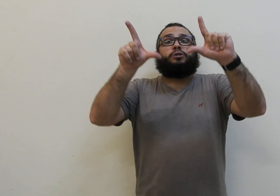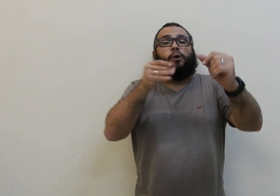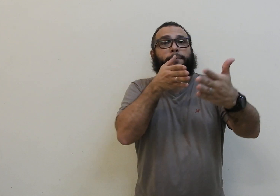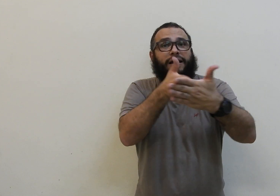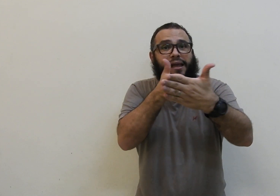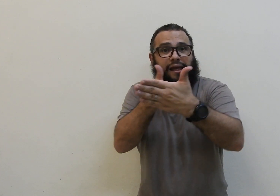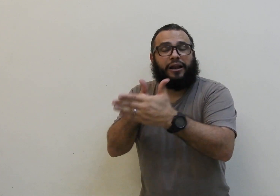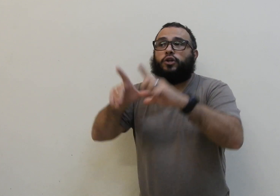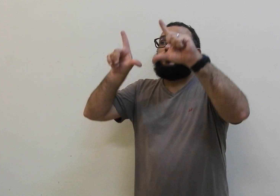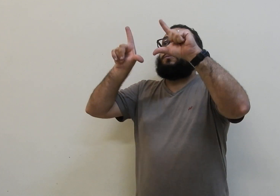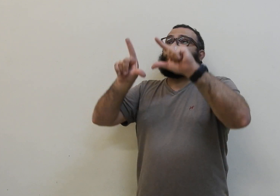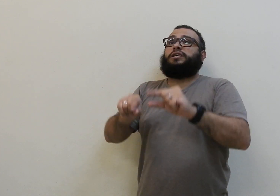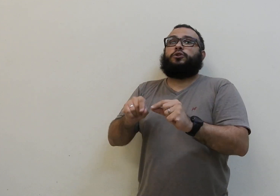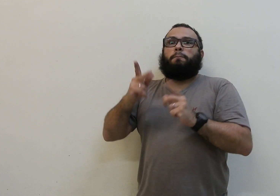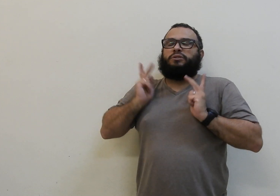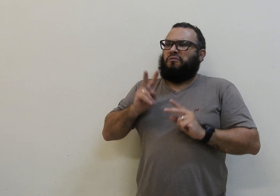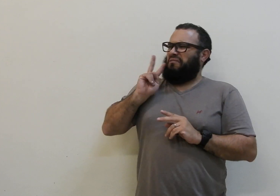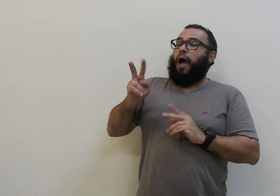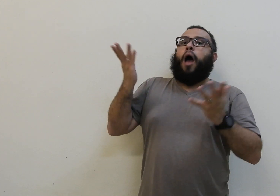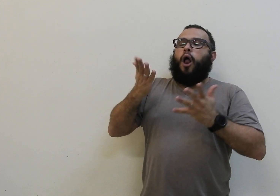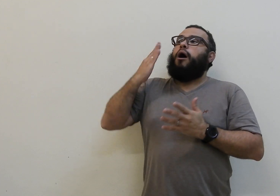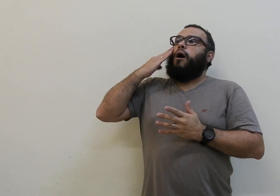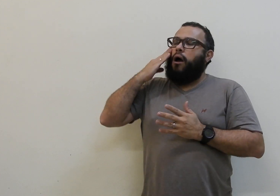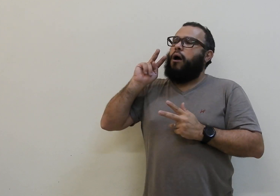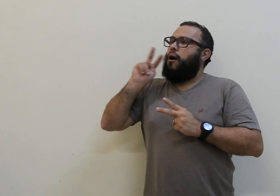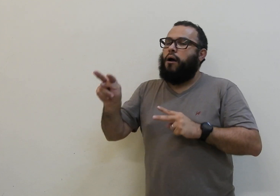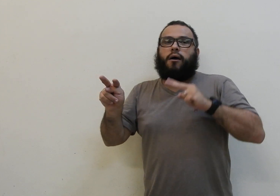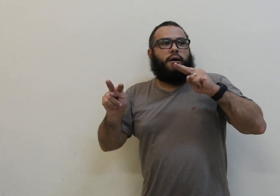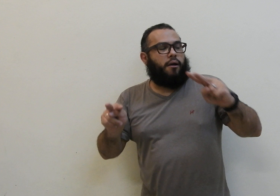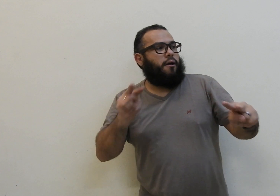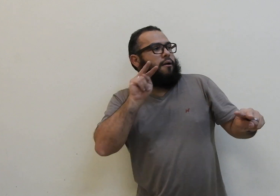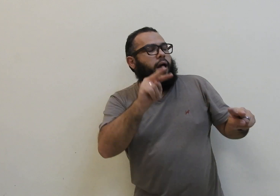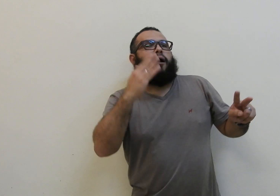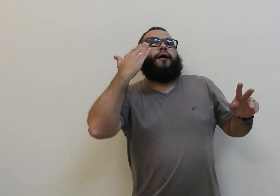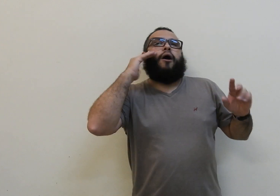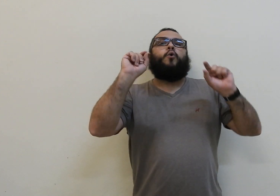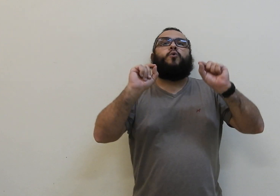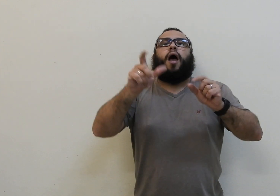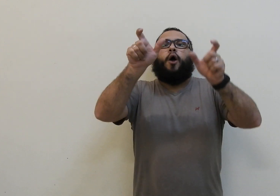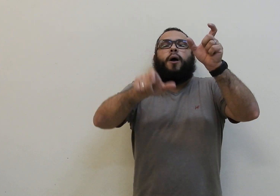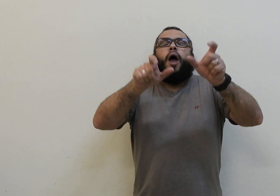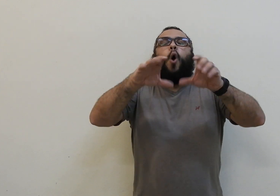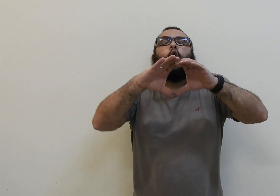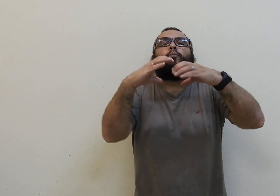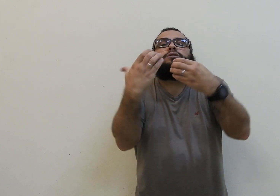limites, o preconceito, as barreiras, elas foram diminuindo. Os olhares hoje são outros.